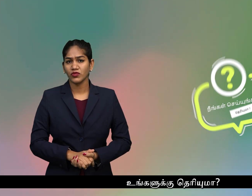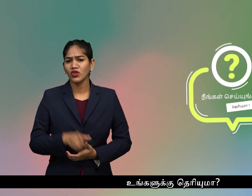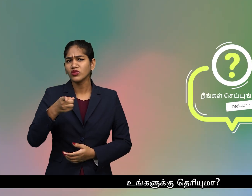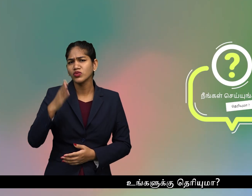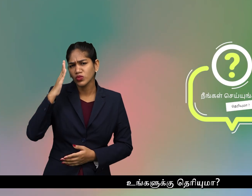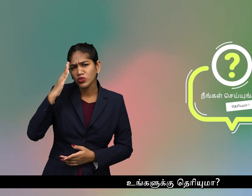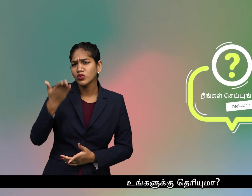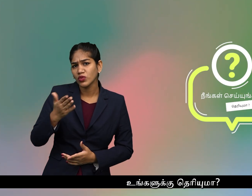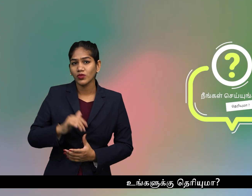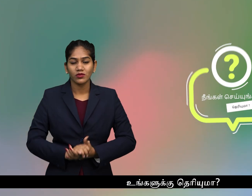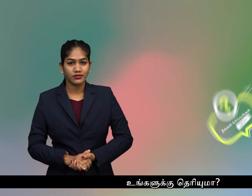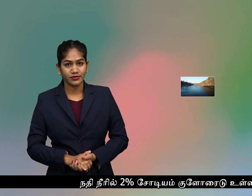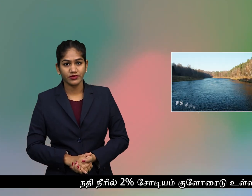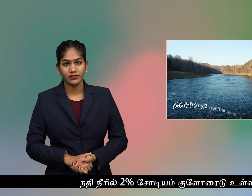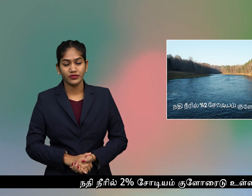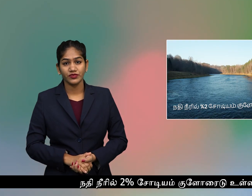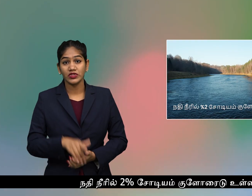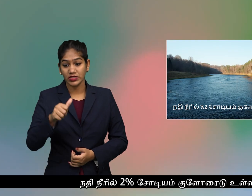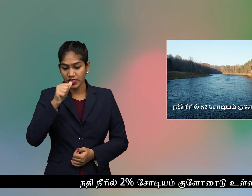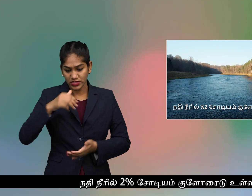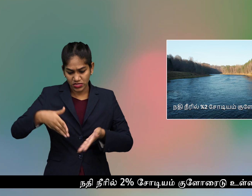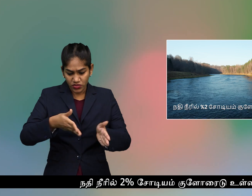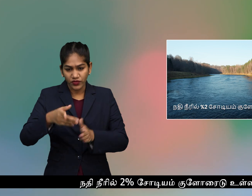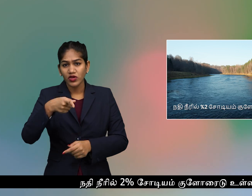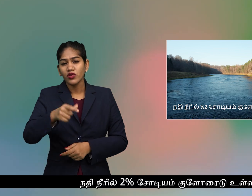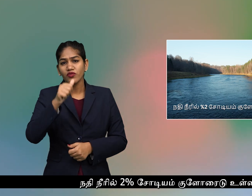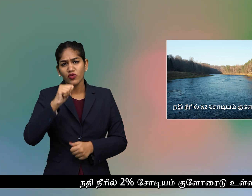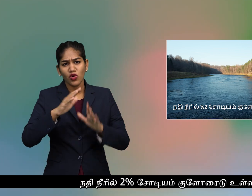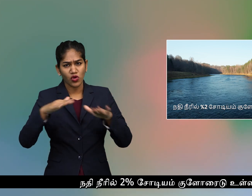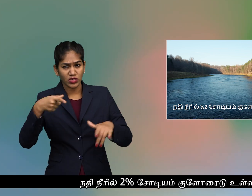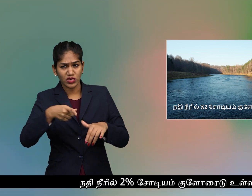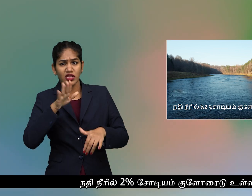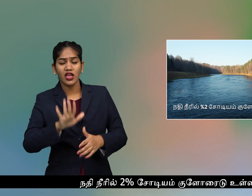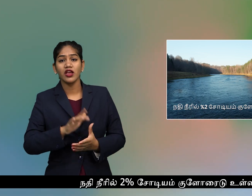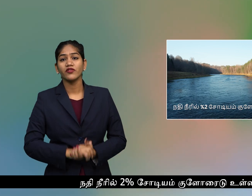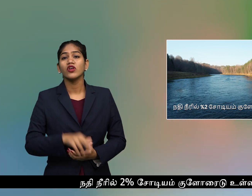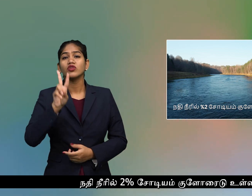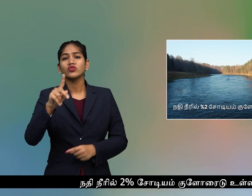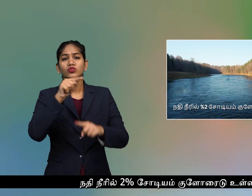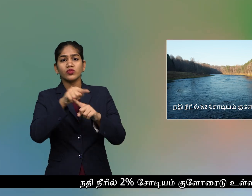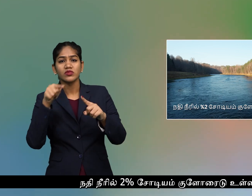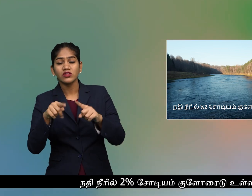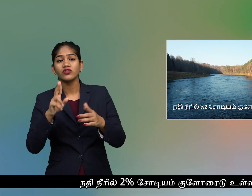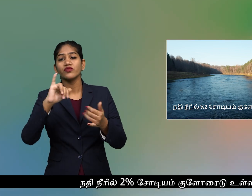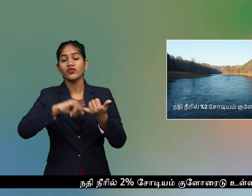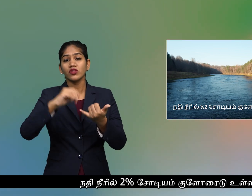உங்களுக்கு தெரியுமா, நதி நீரில் 2 விழுக்காடு சோடியம் குளோரைடு உள்ளது.